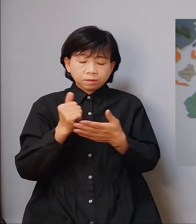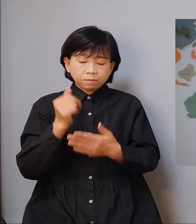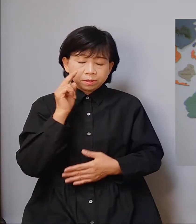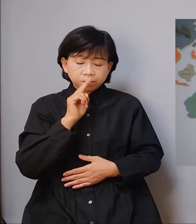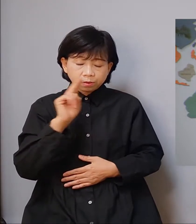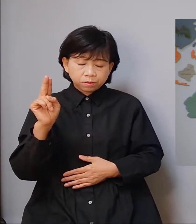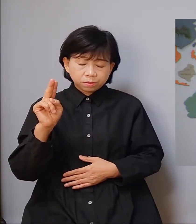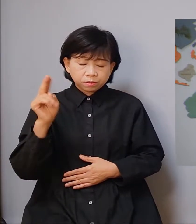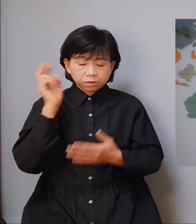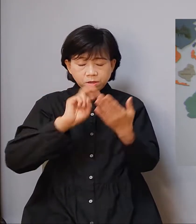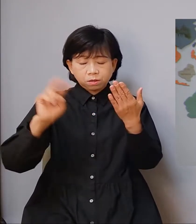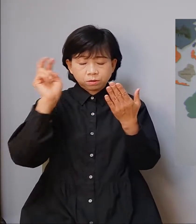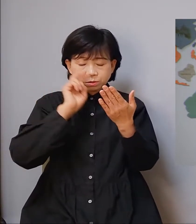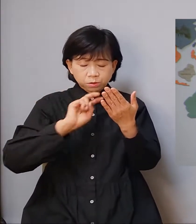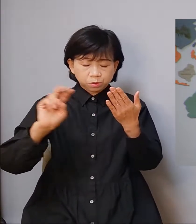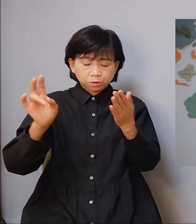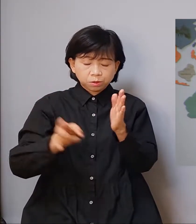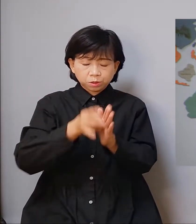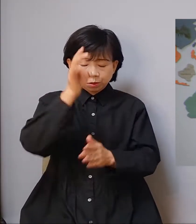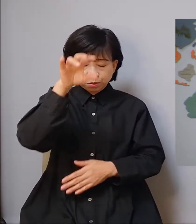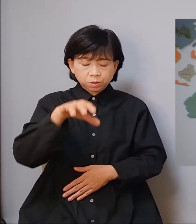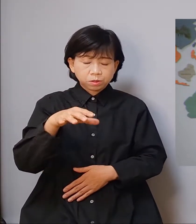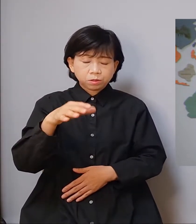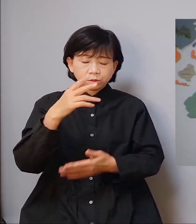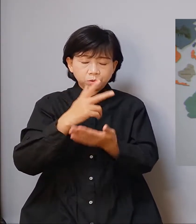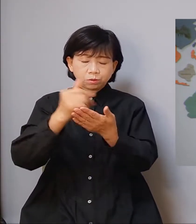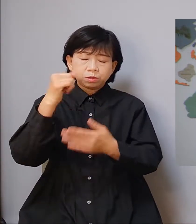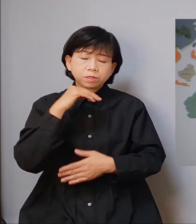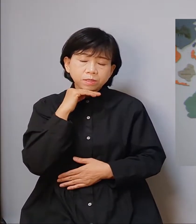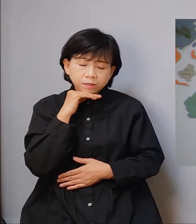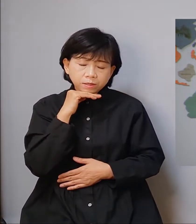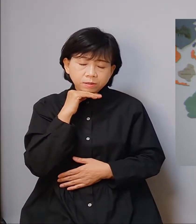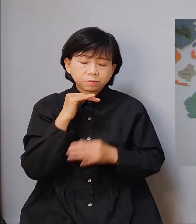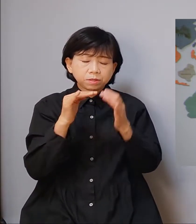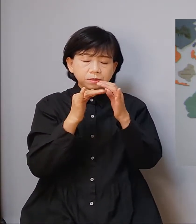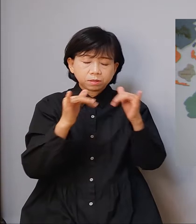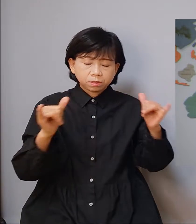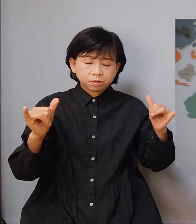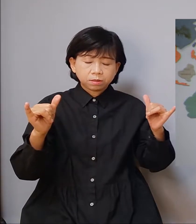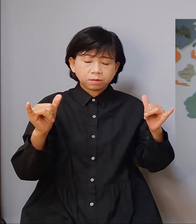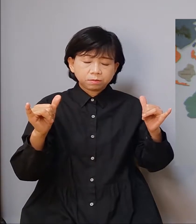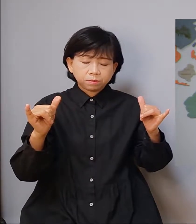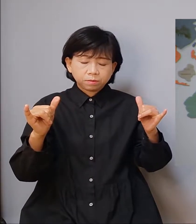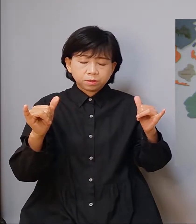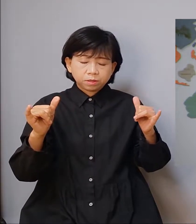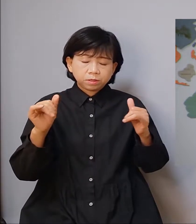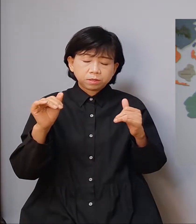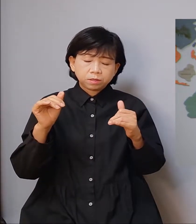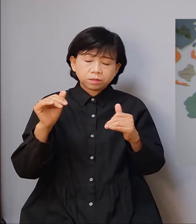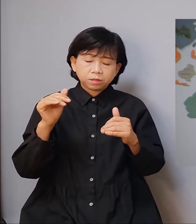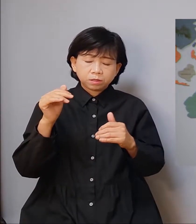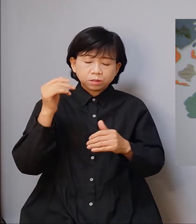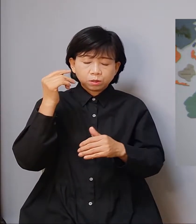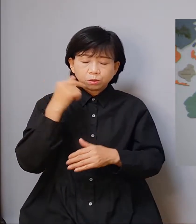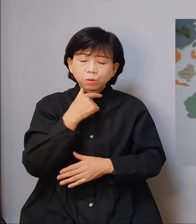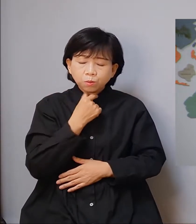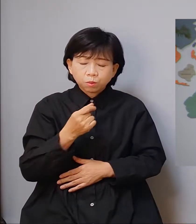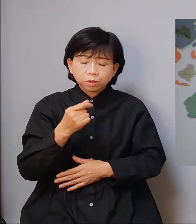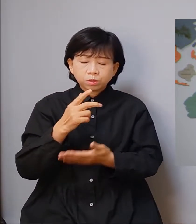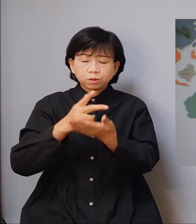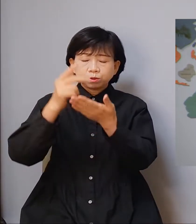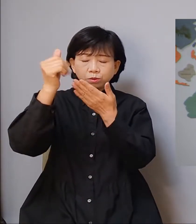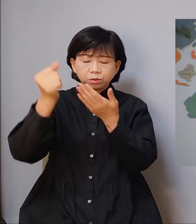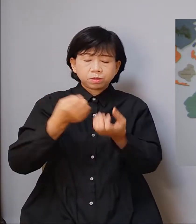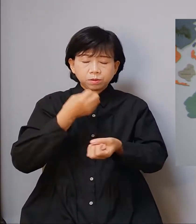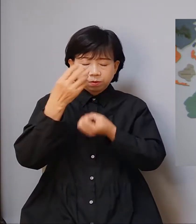하나님이여, 찬송이 시온에서 주를 기다리오며 사람이 서원을 주께 이행하리이다. 기도를